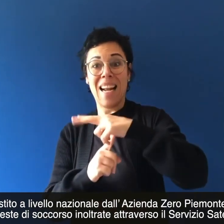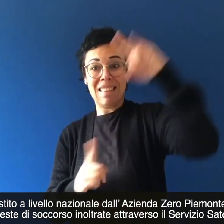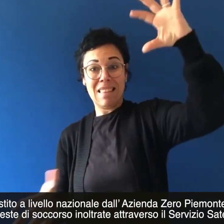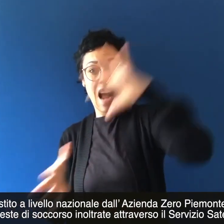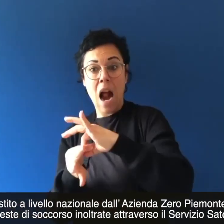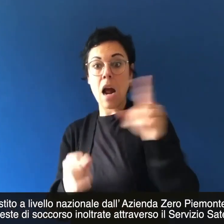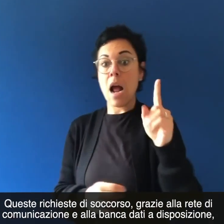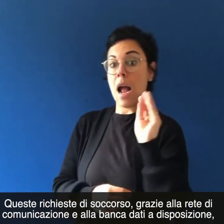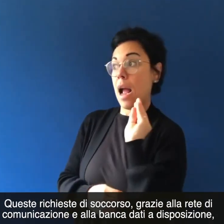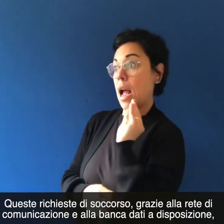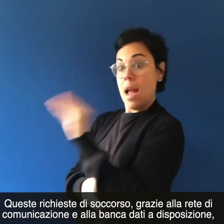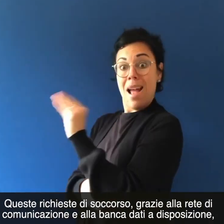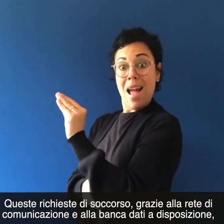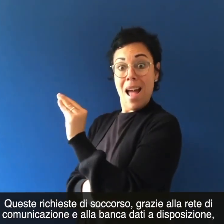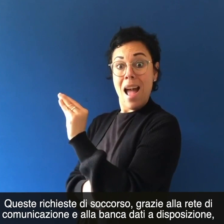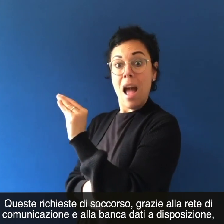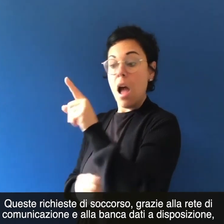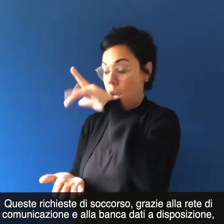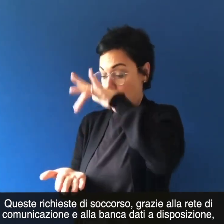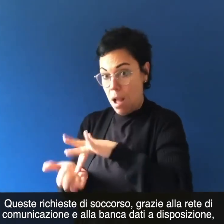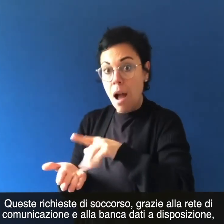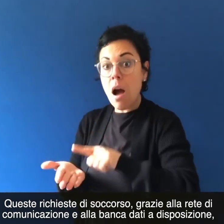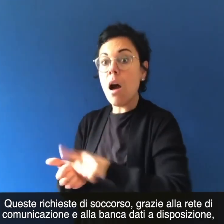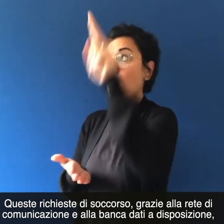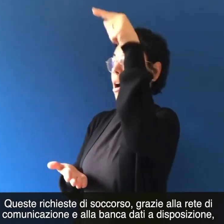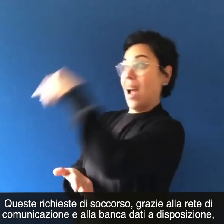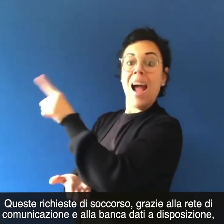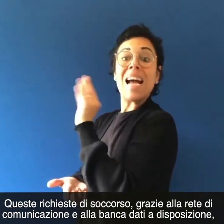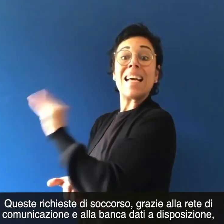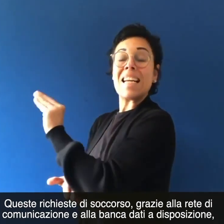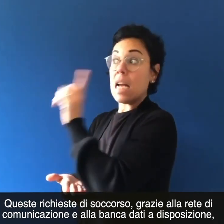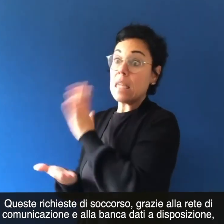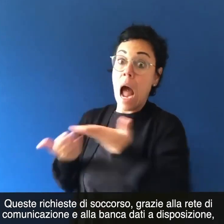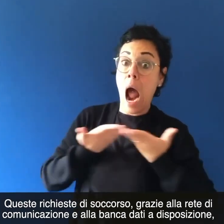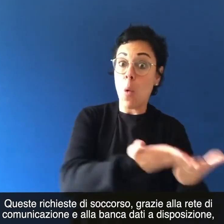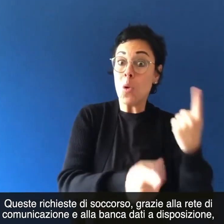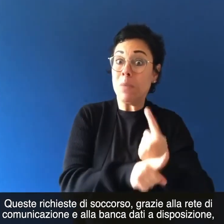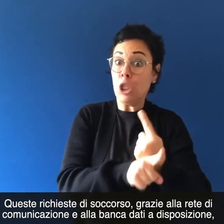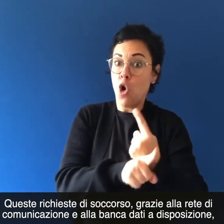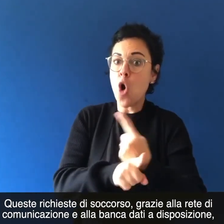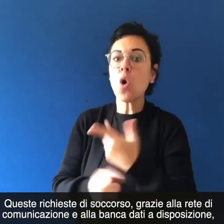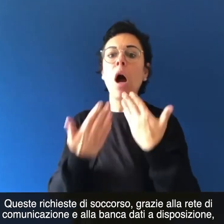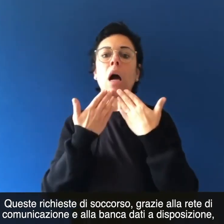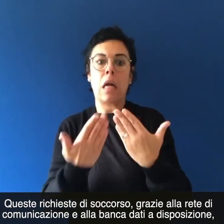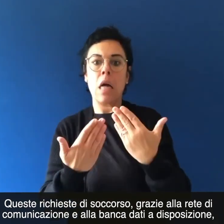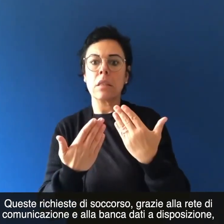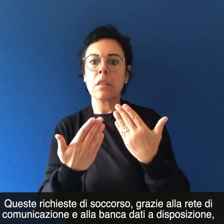attraverso il servizio satellitare. Queste richieste di soccorso, grazie alla rete di